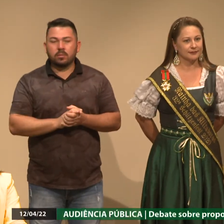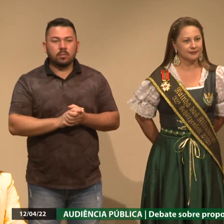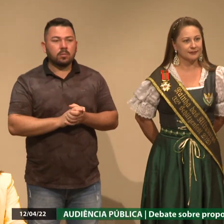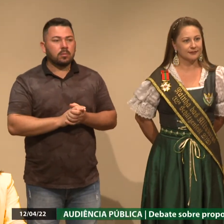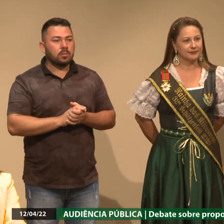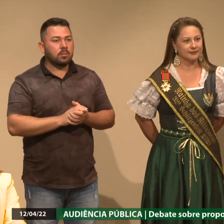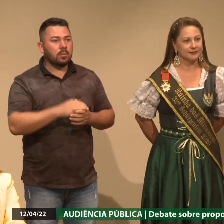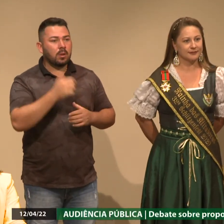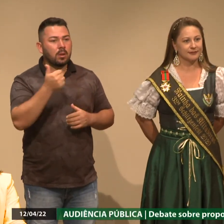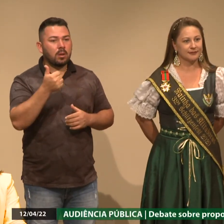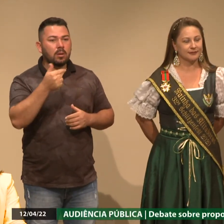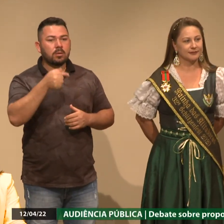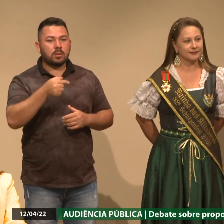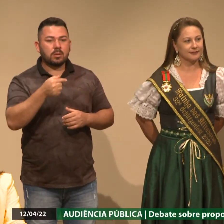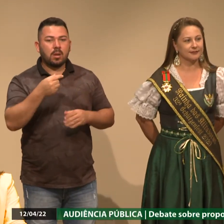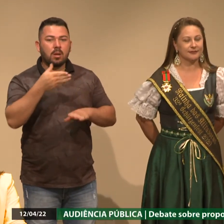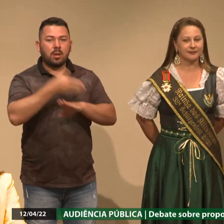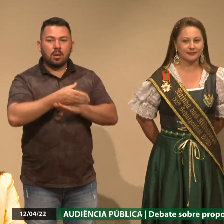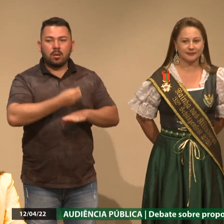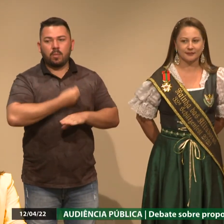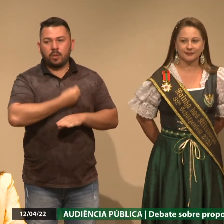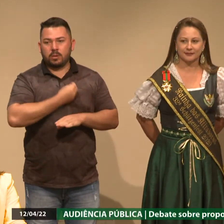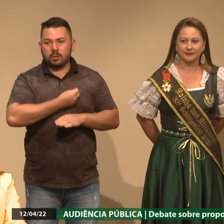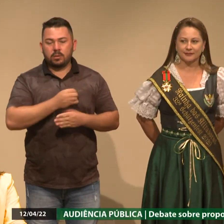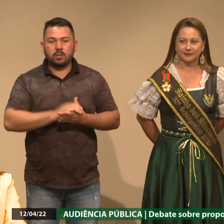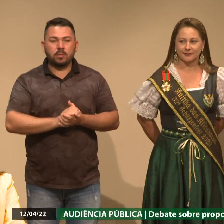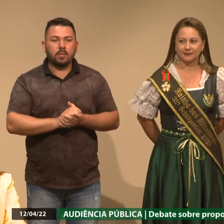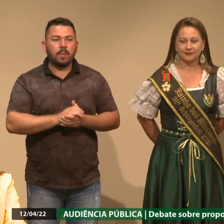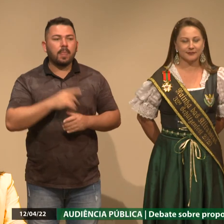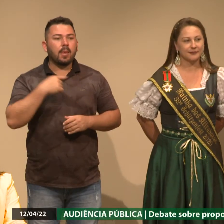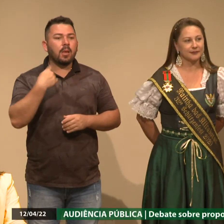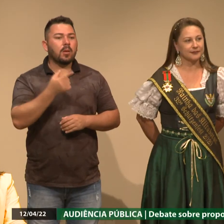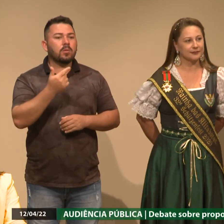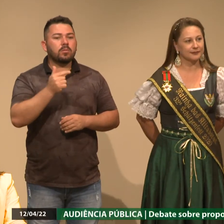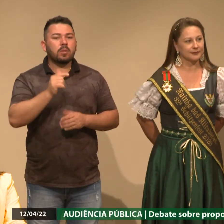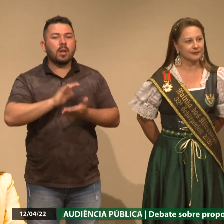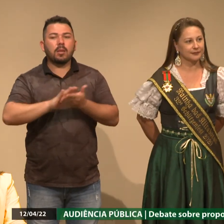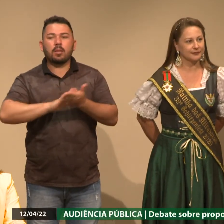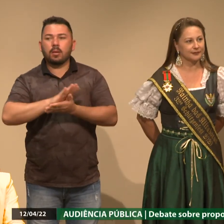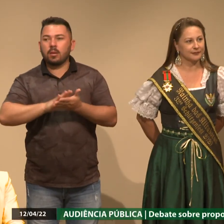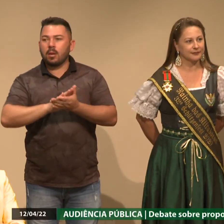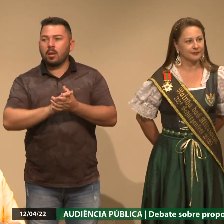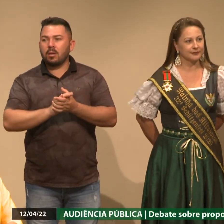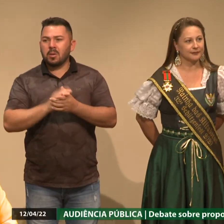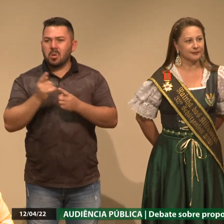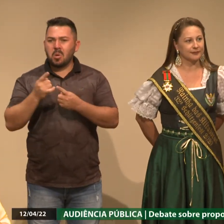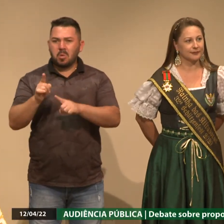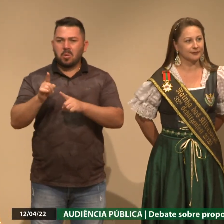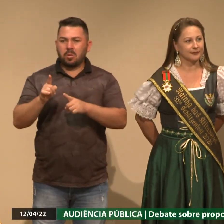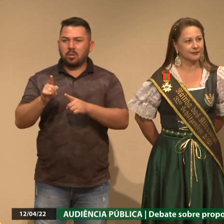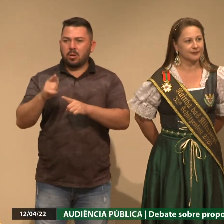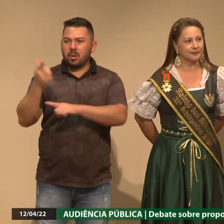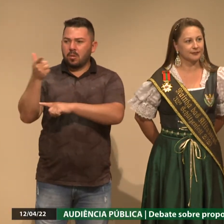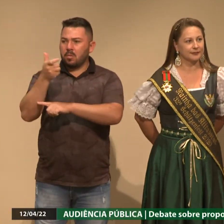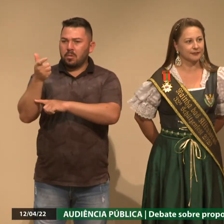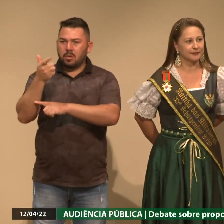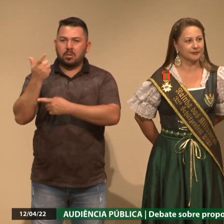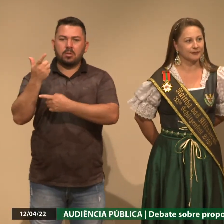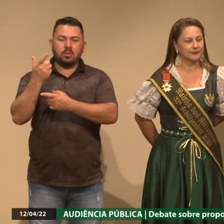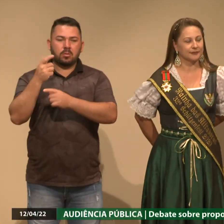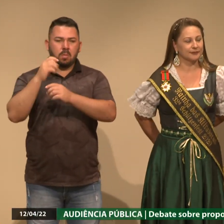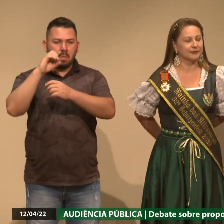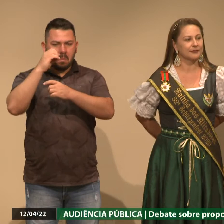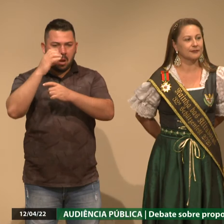as 17 e sejam aqui presente nós não temos nada contra o tiro de alta